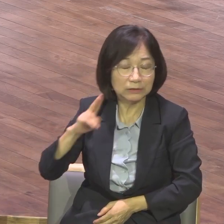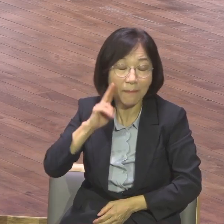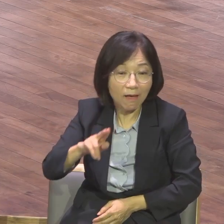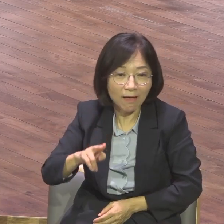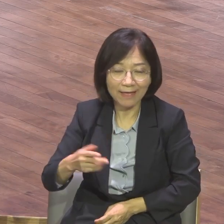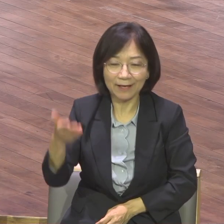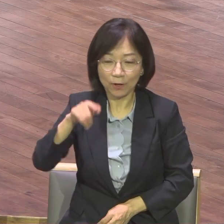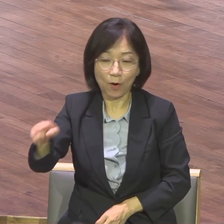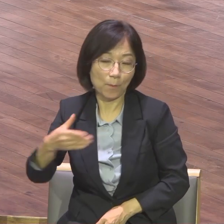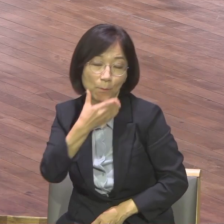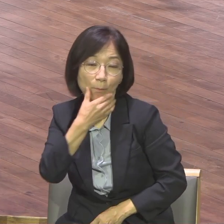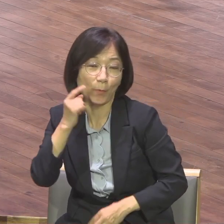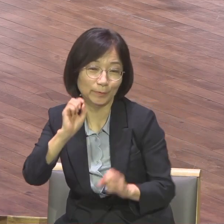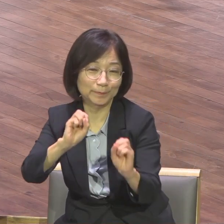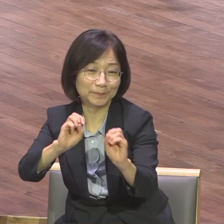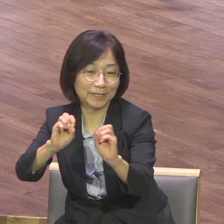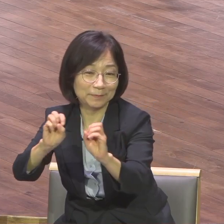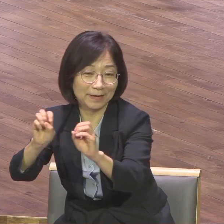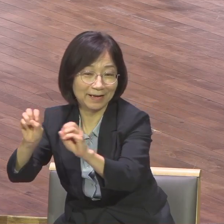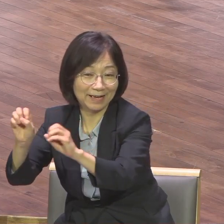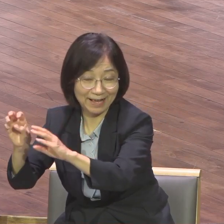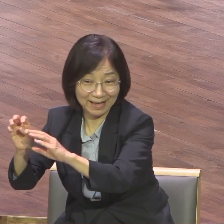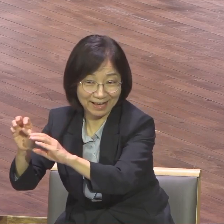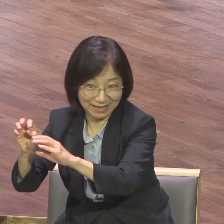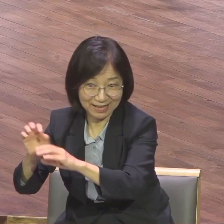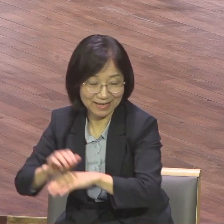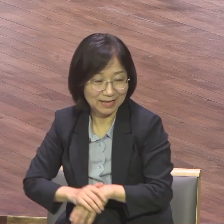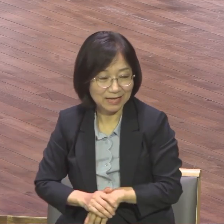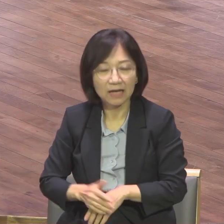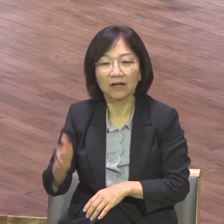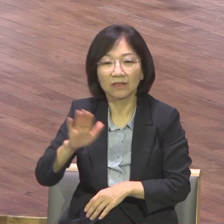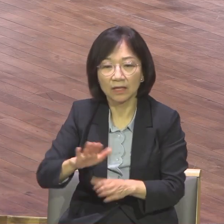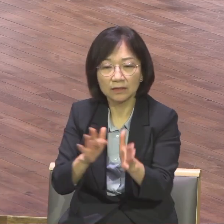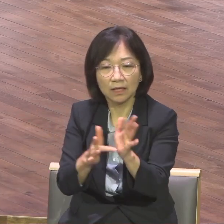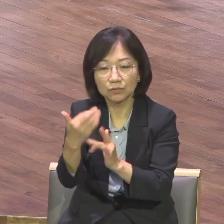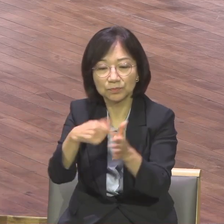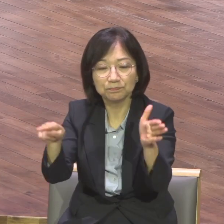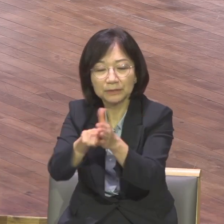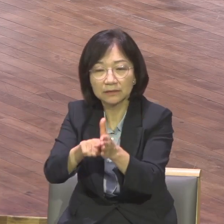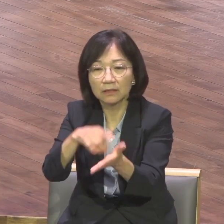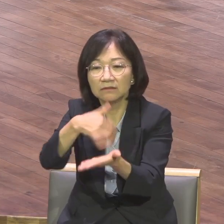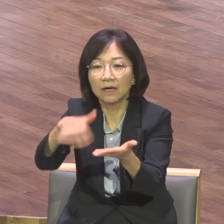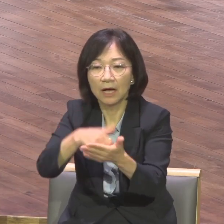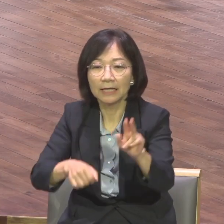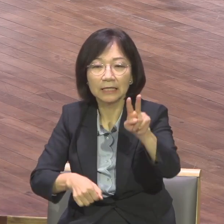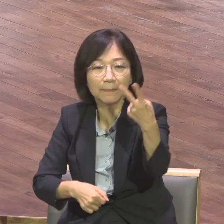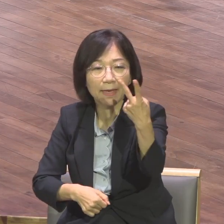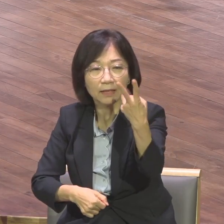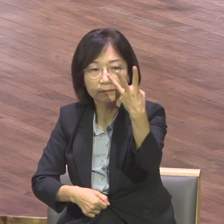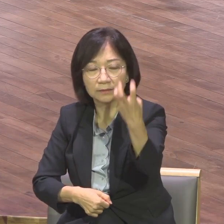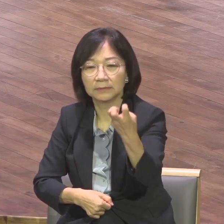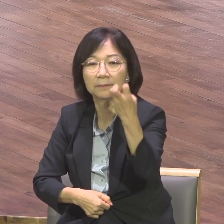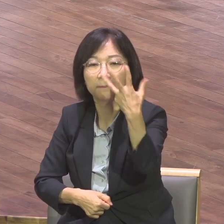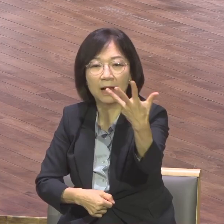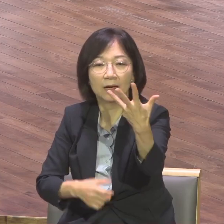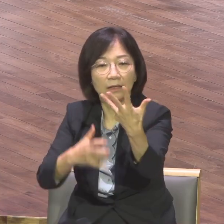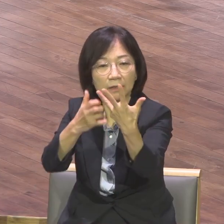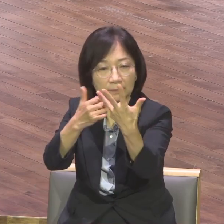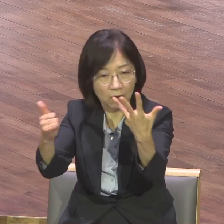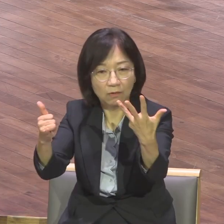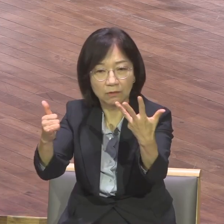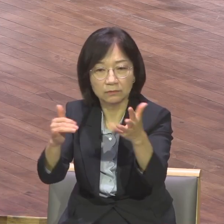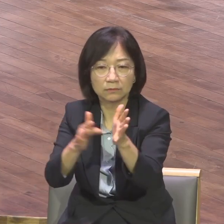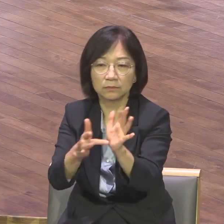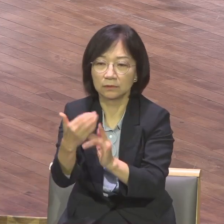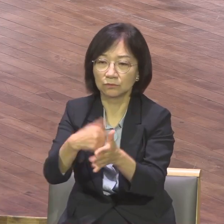현장에 보험을 준 건데 얼마나 돌아왔냐? 238명이 돌아왔어요. 238명 주께로 돌아오는 구원의